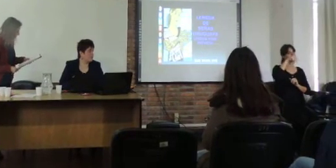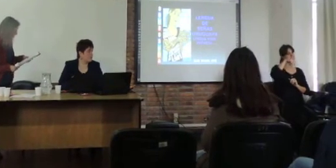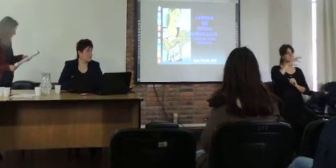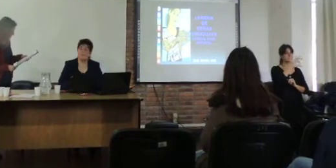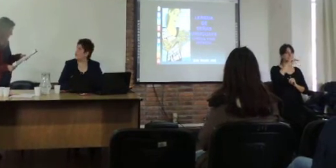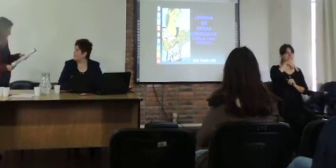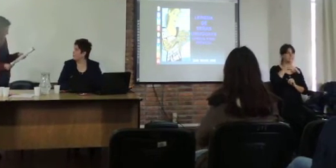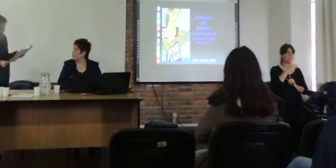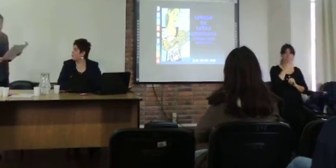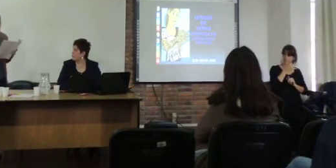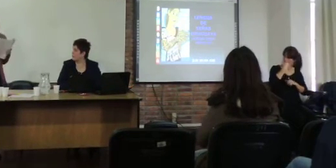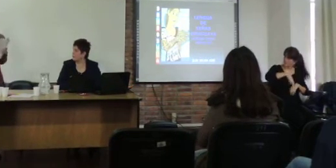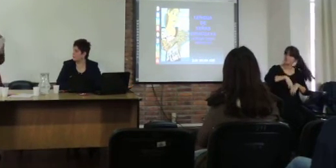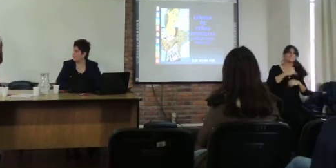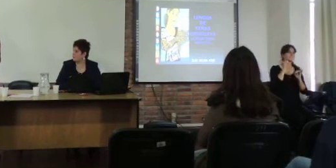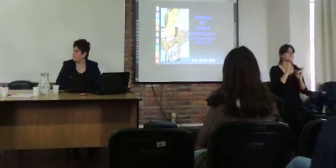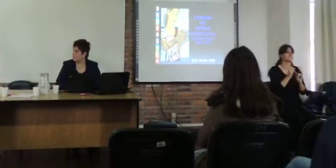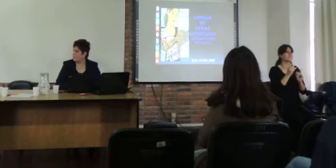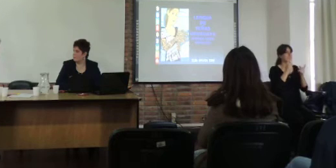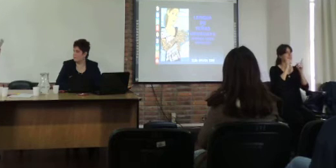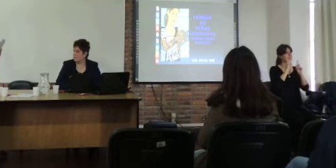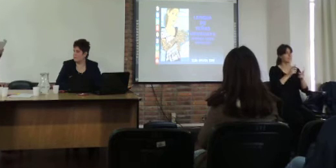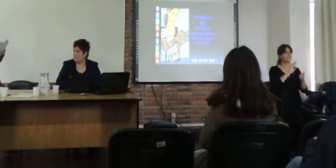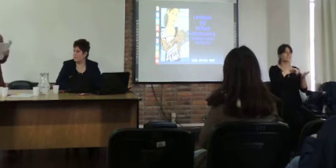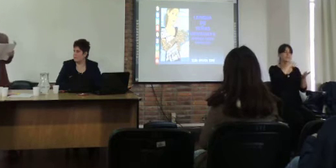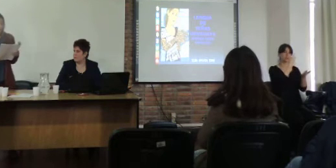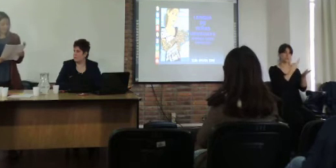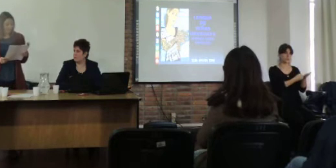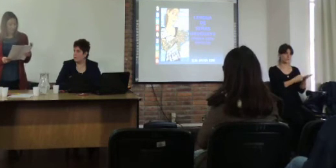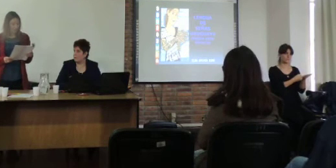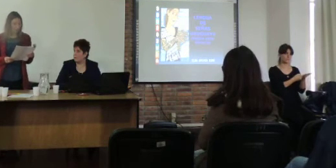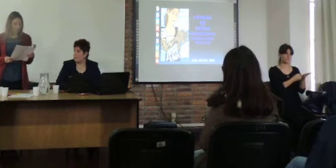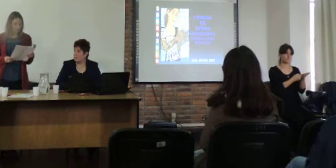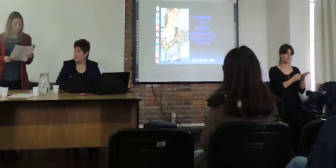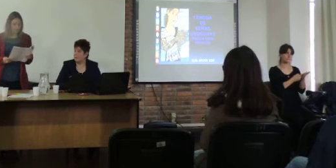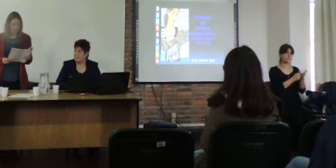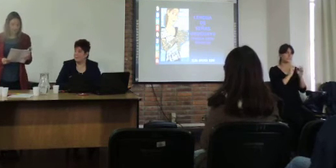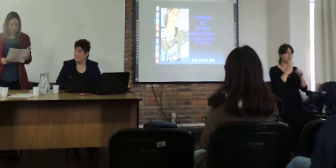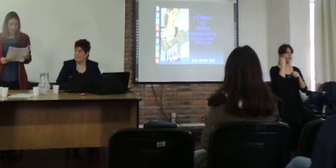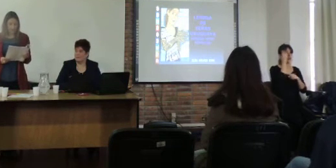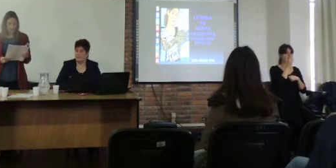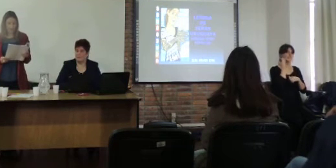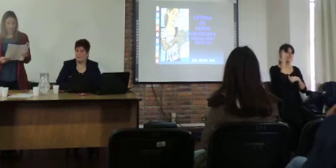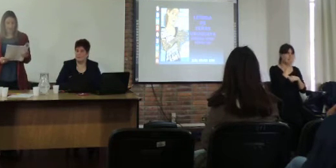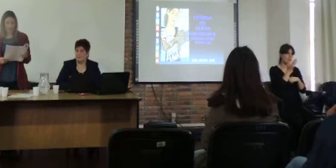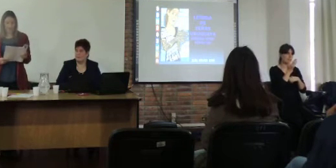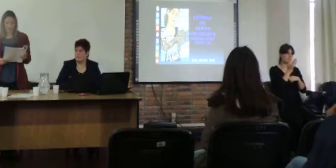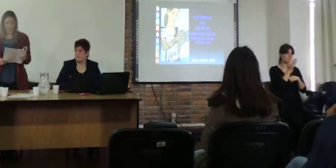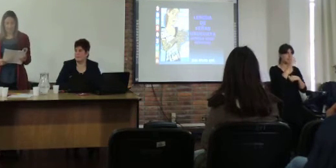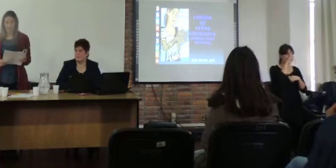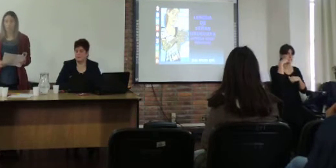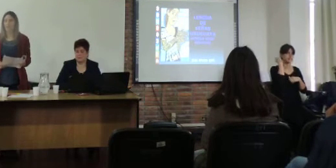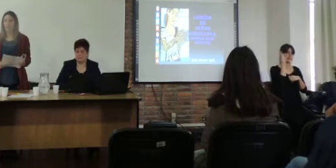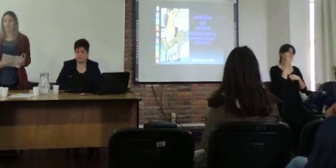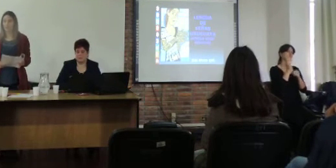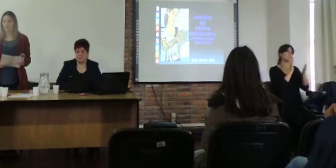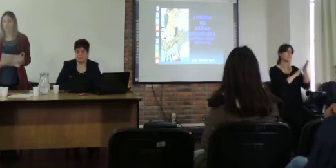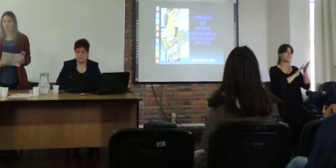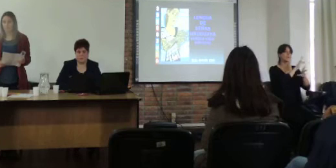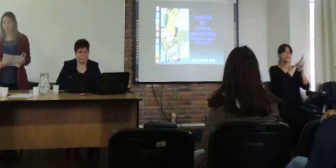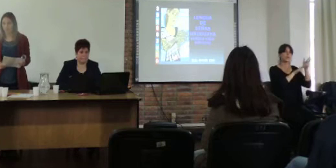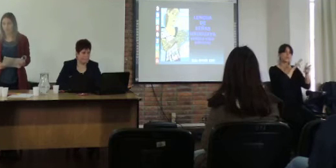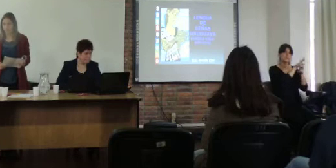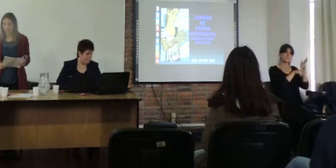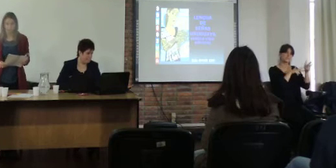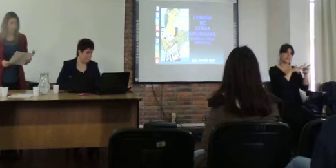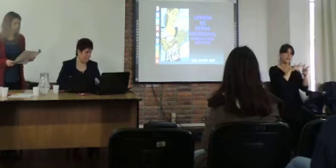www.wikinsio.org, dije bien, traductor terminológico y conferencista internacional en relación a la LSU en Argentina